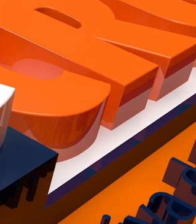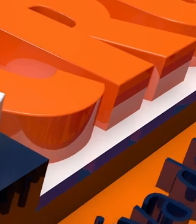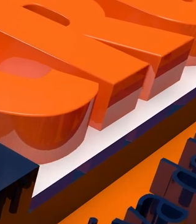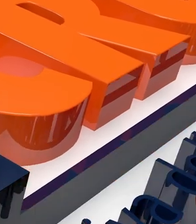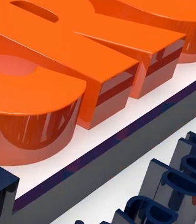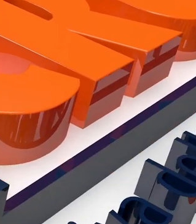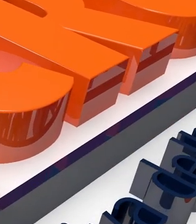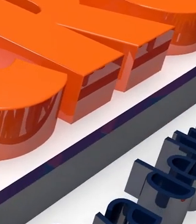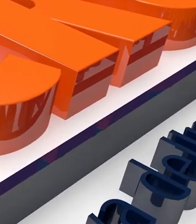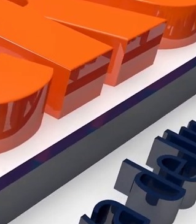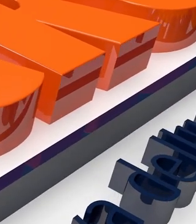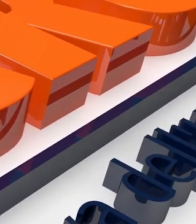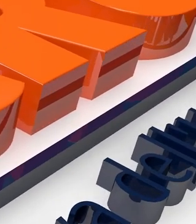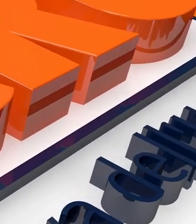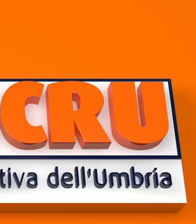Musica